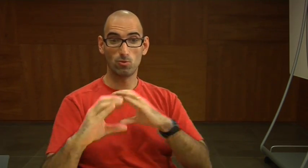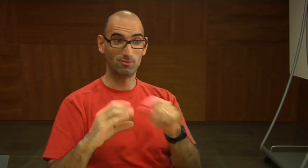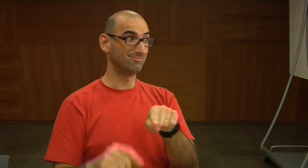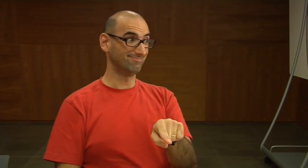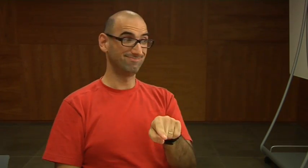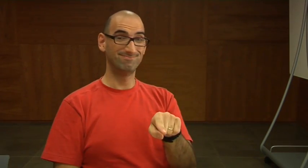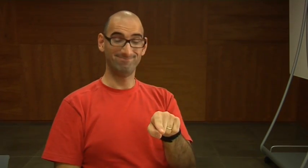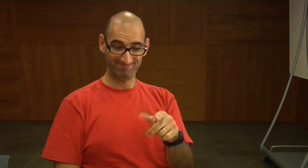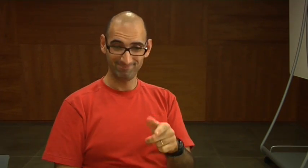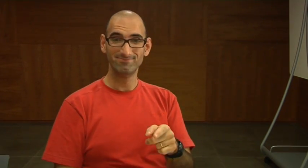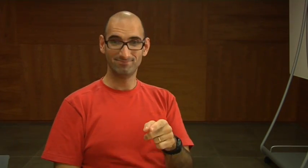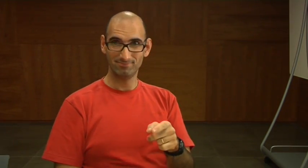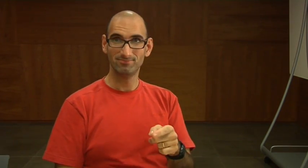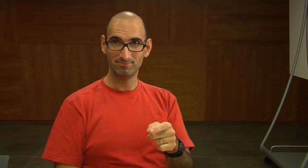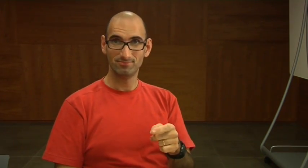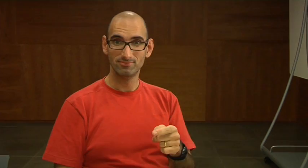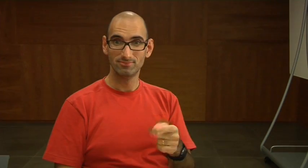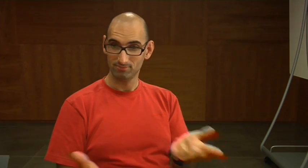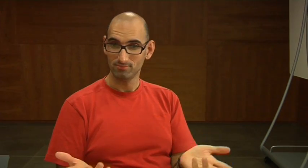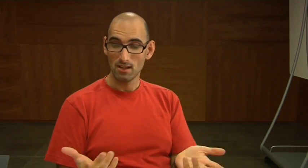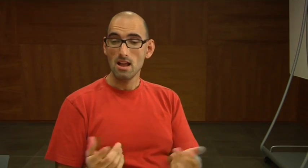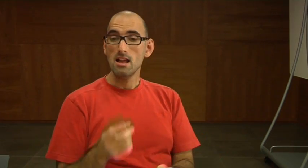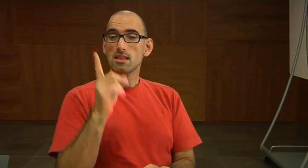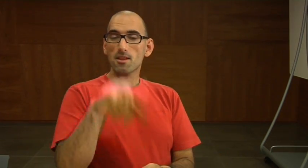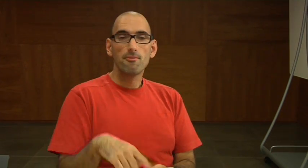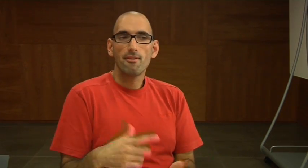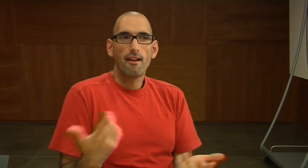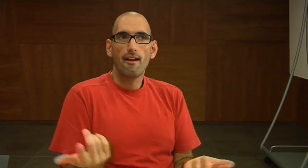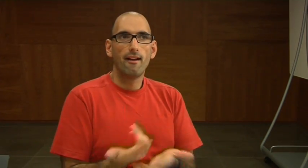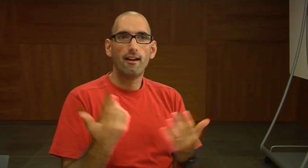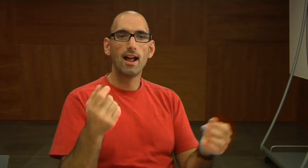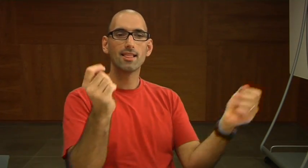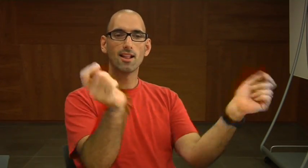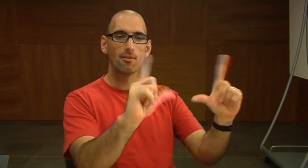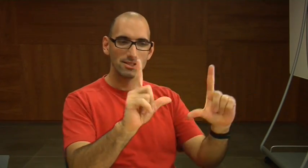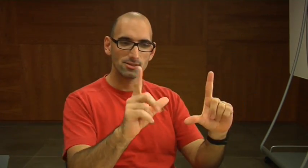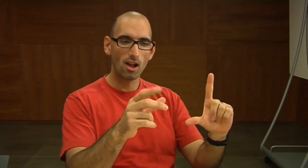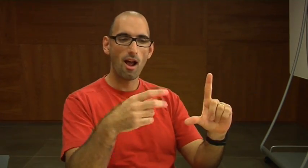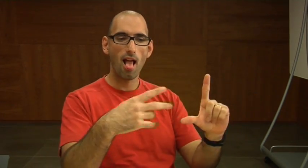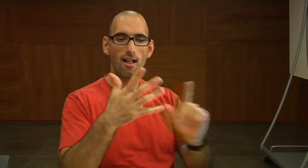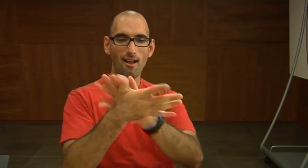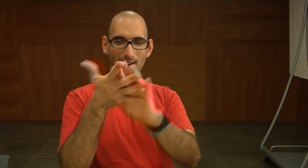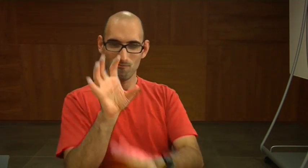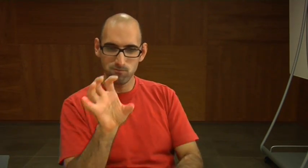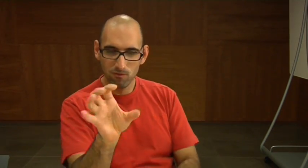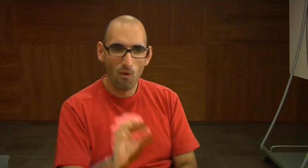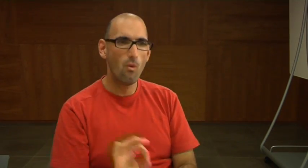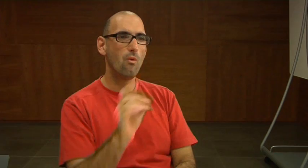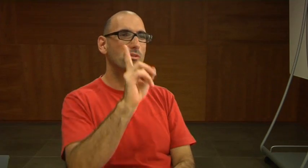una persona sorda, no tindrà la necessitat d'anar acompanyada d'un intèrpret i es podrà comunicar de forma normalitzada.